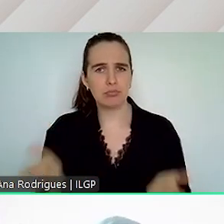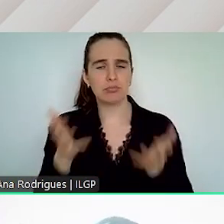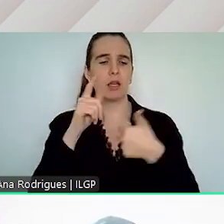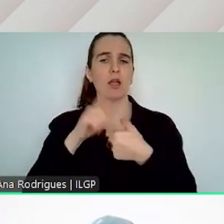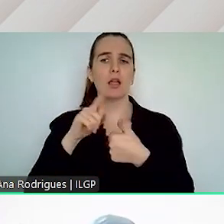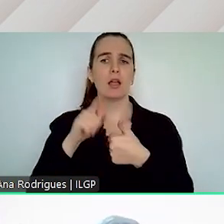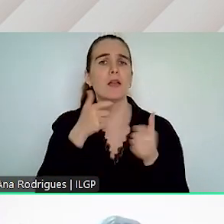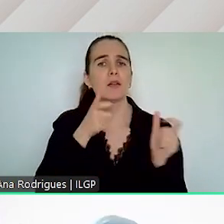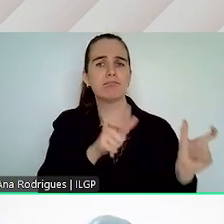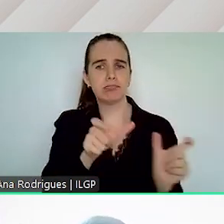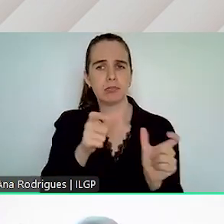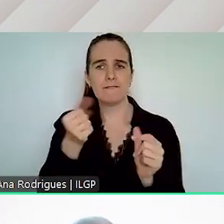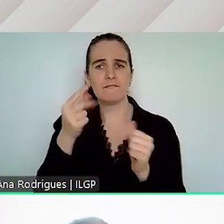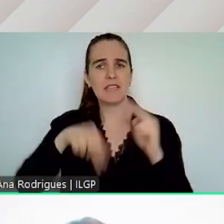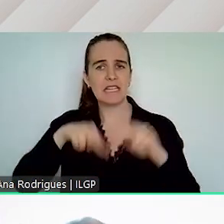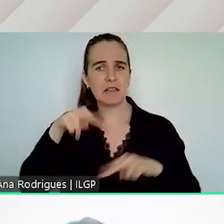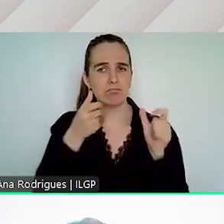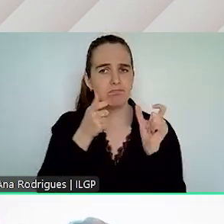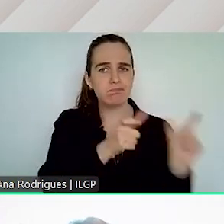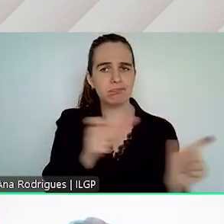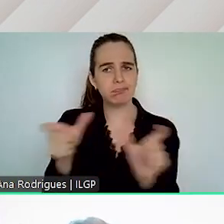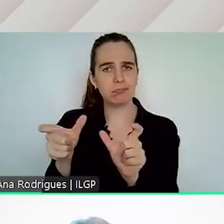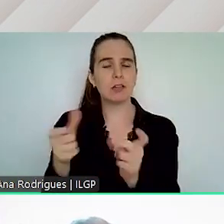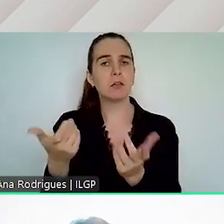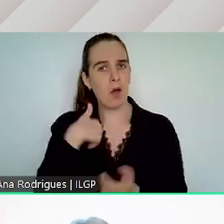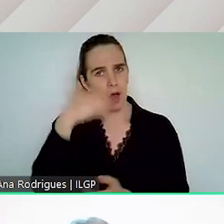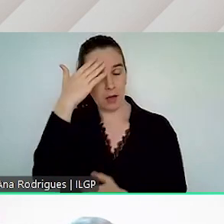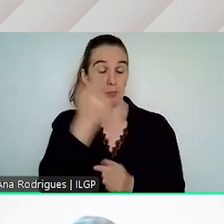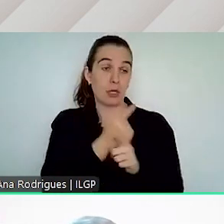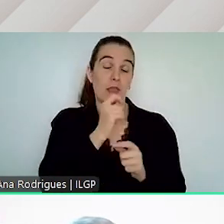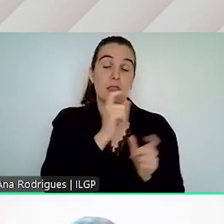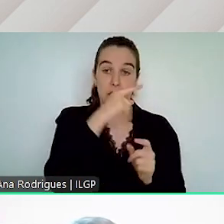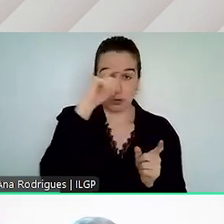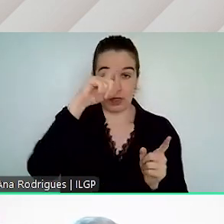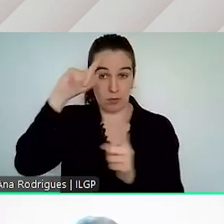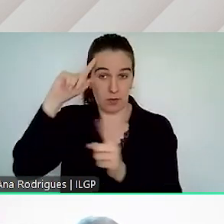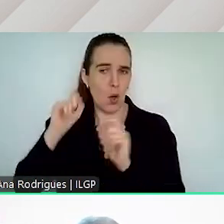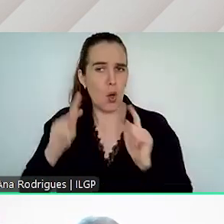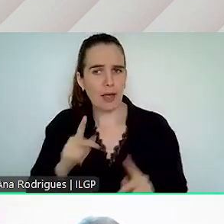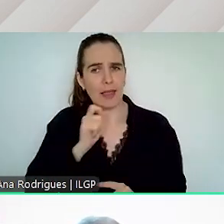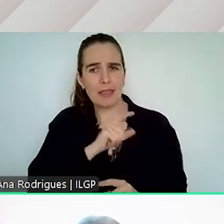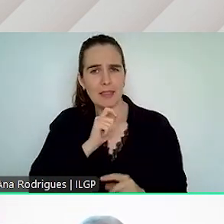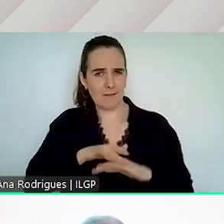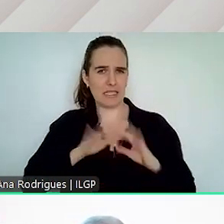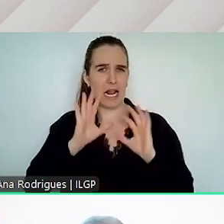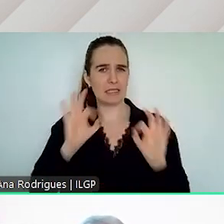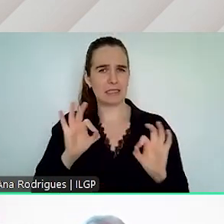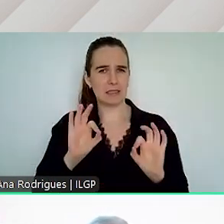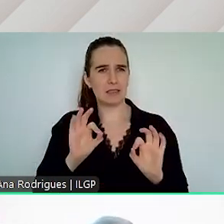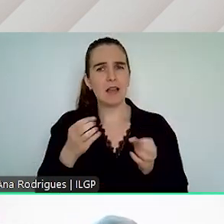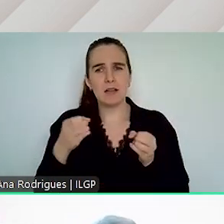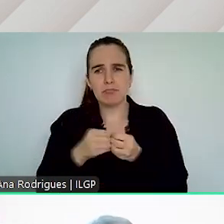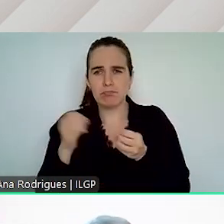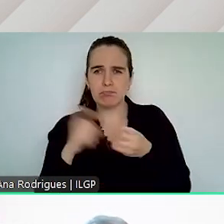controle financeiro, pelos vistos também tem as suas dificuldades, etc. Portanto, nós muitas vezes no